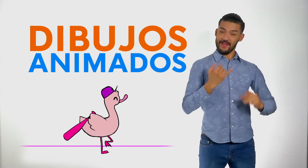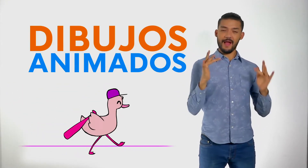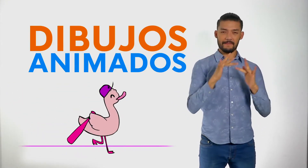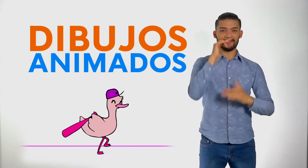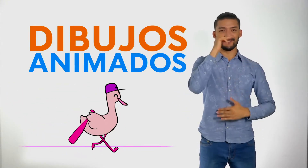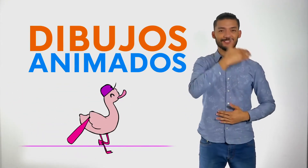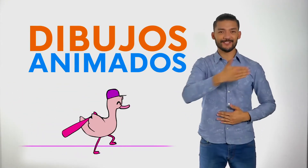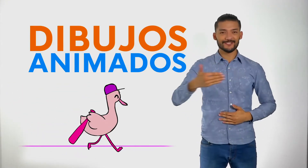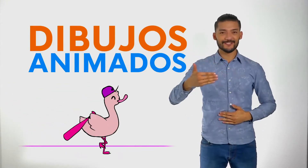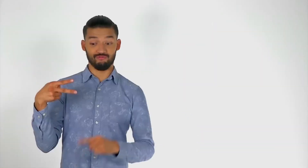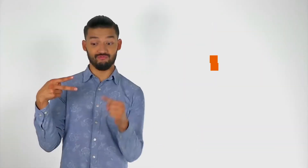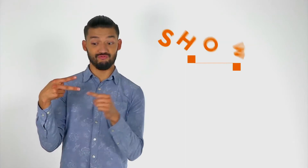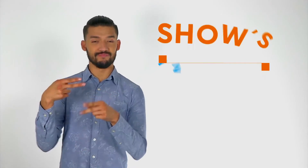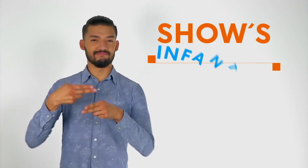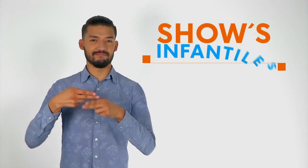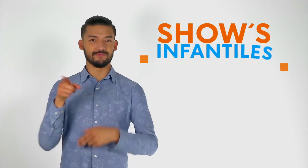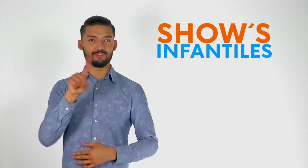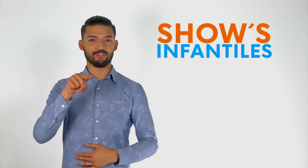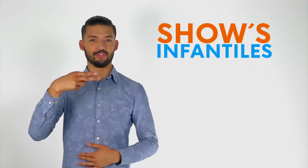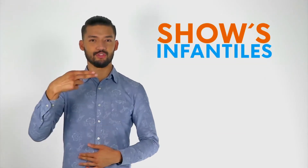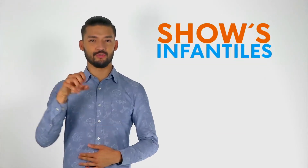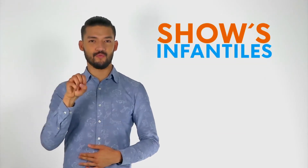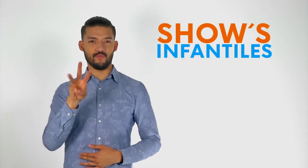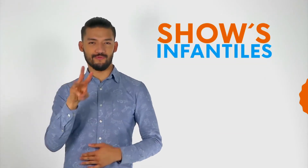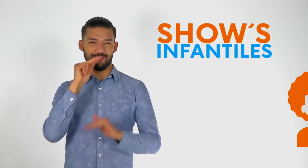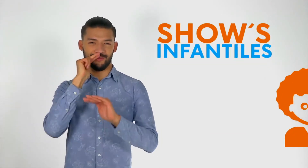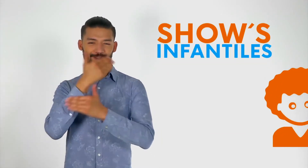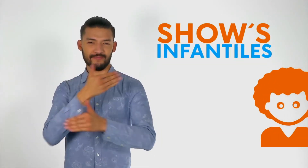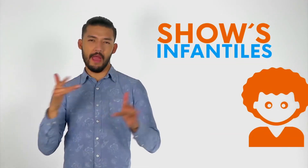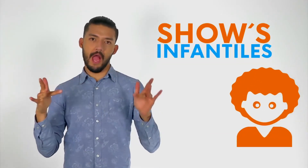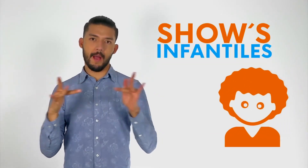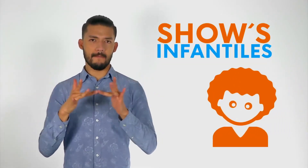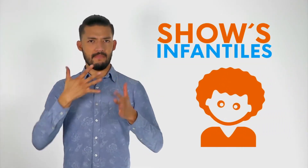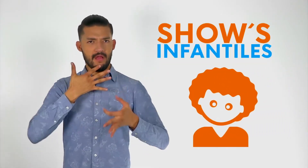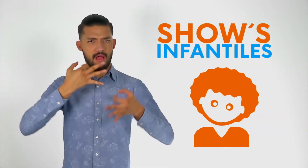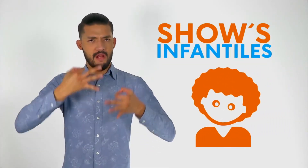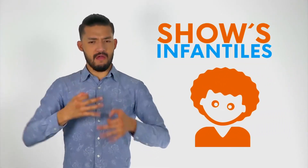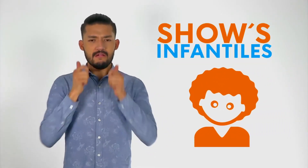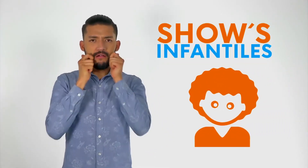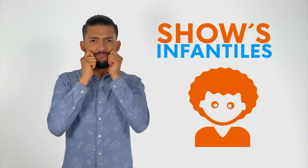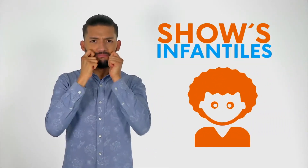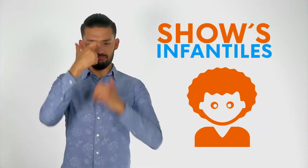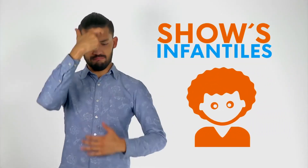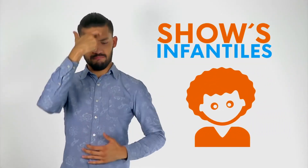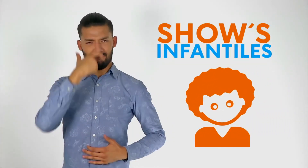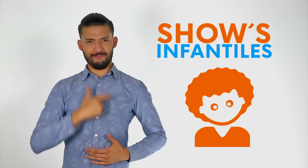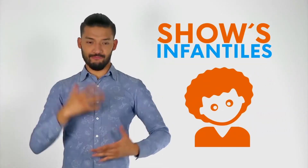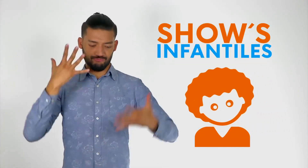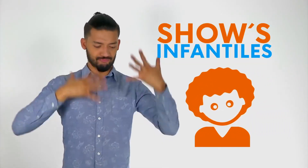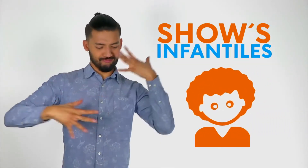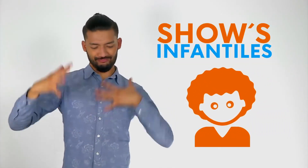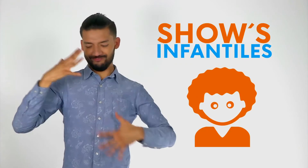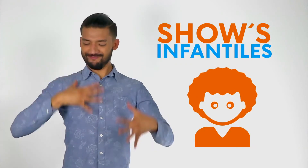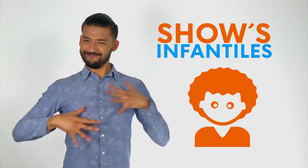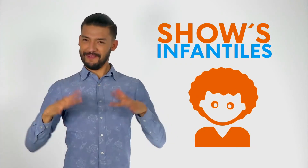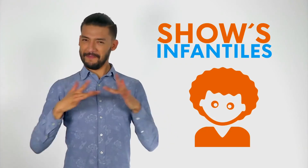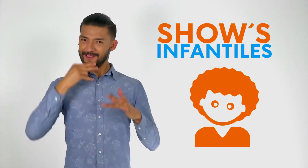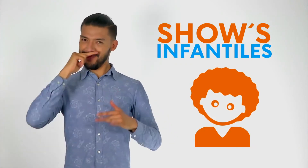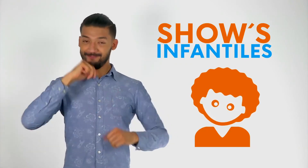caricaturas. El segundo corresponde a los shows infantiles, donde sus personajes son personas reales que también representan